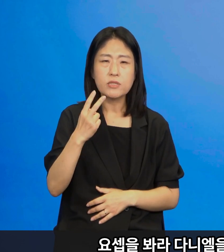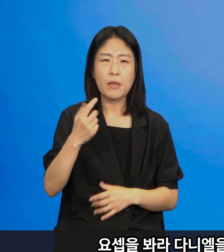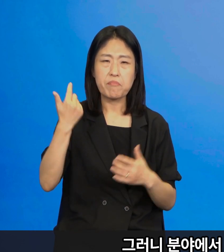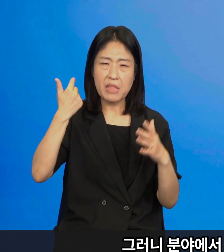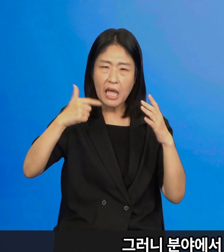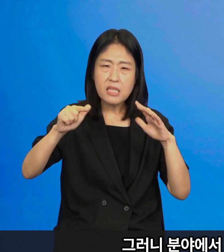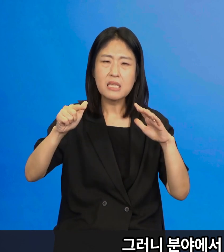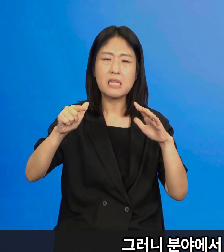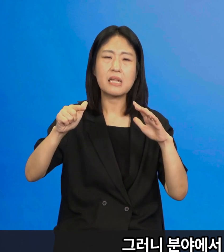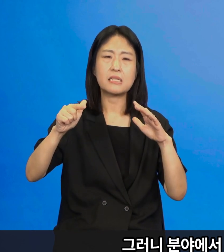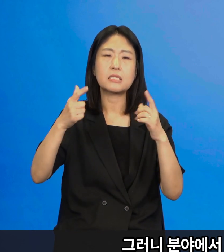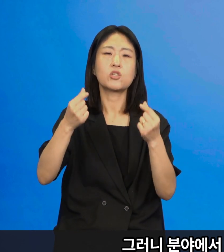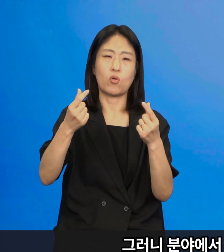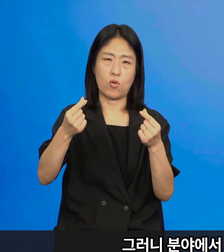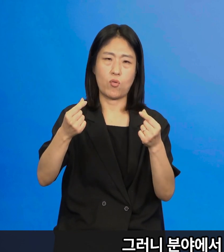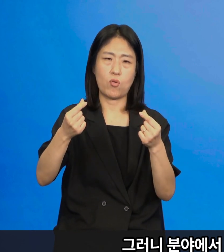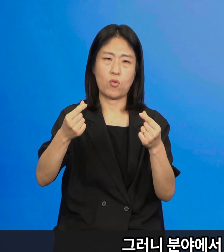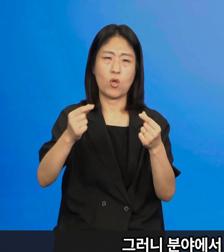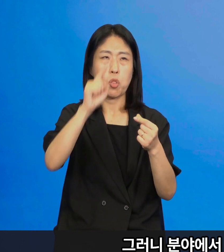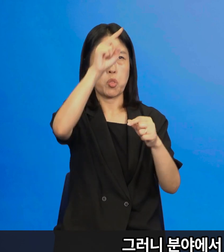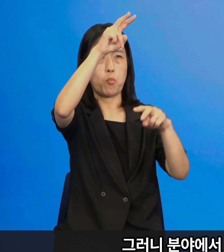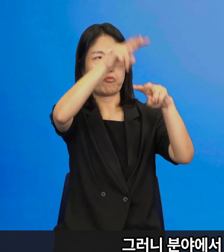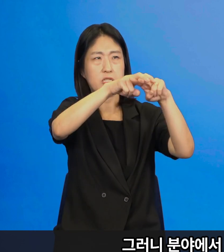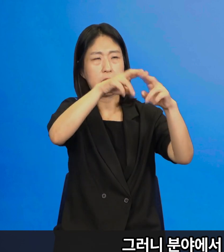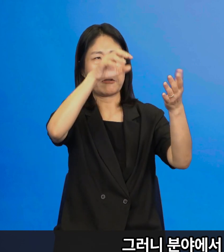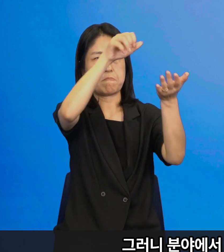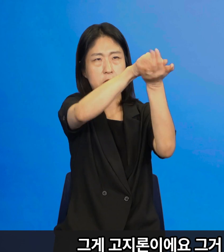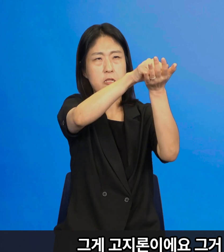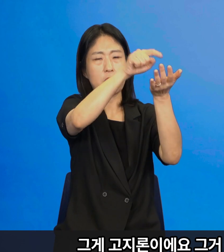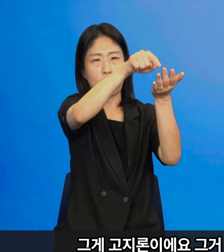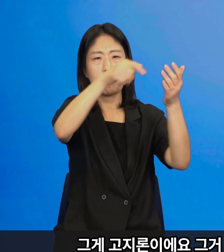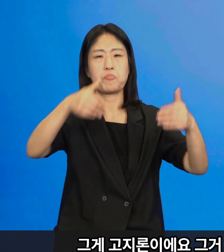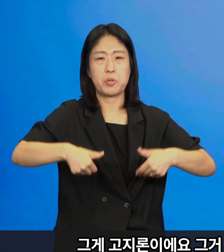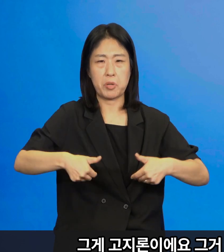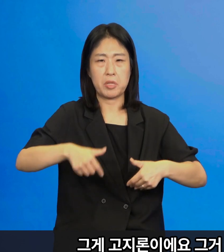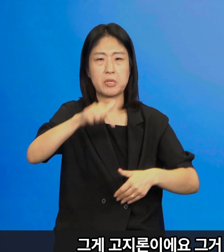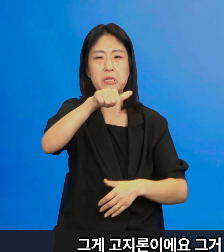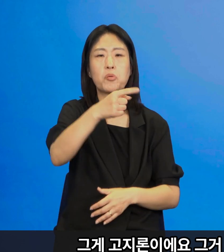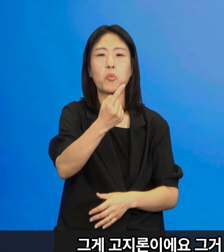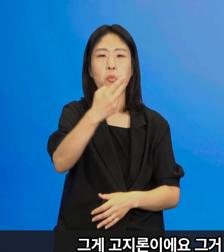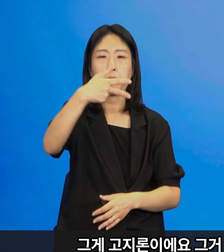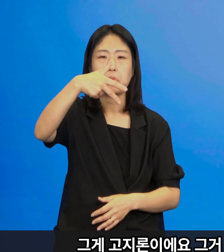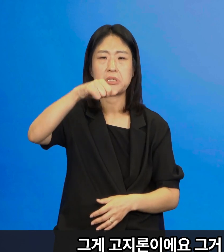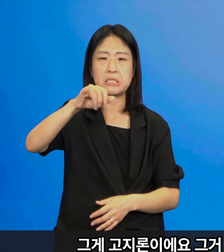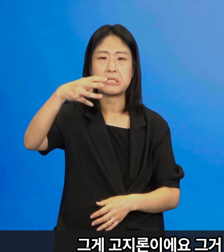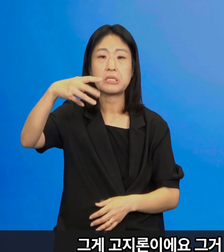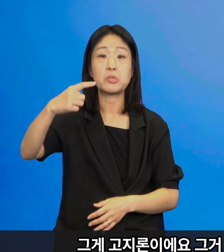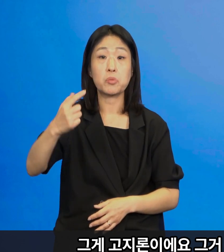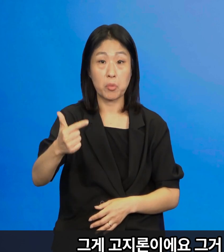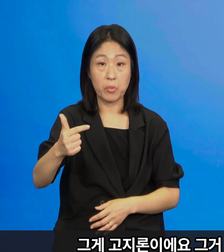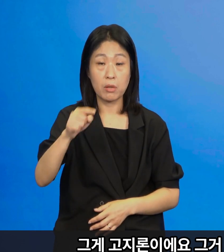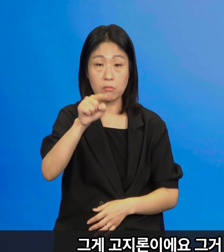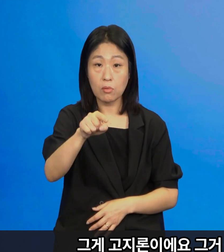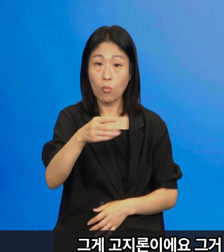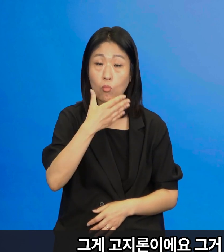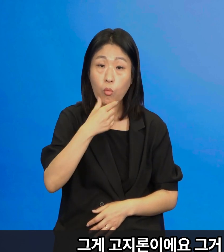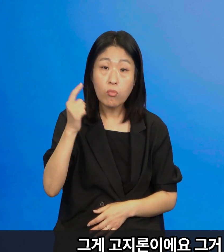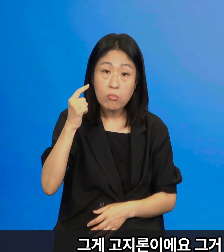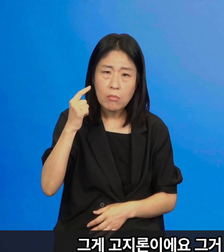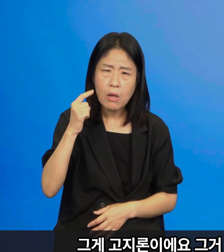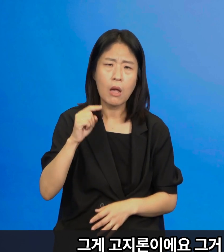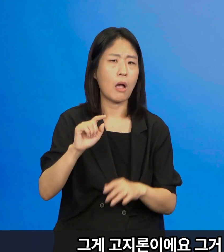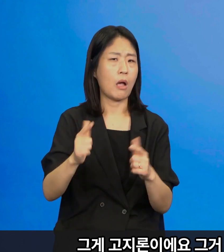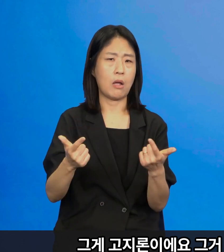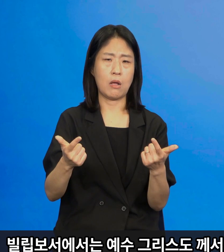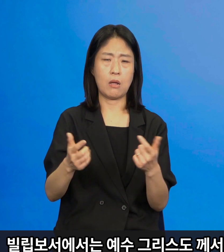않았냐. 그러니 분야에서 높은 자리를 차지해라. 그게 고지론이에요. 그거 복음 아닙니다.